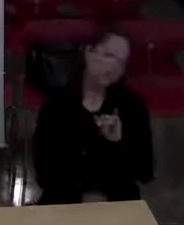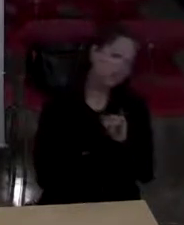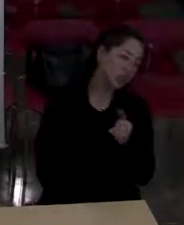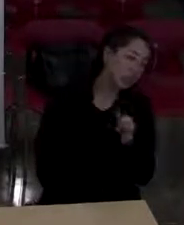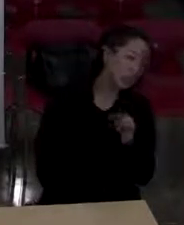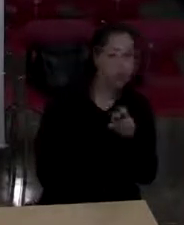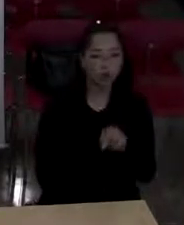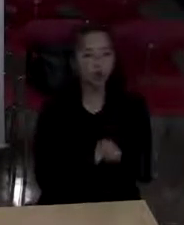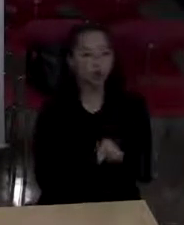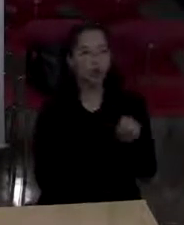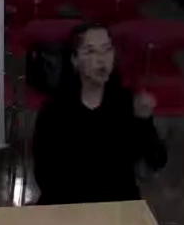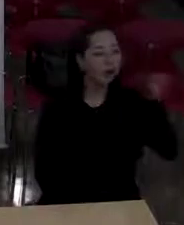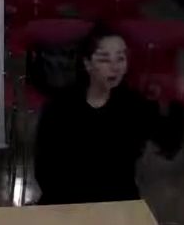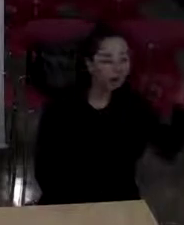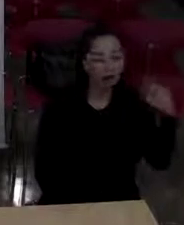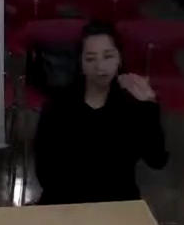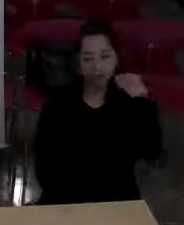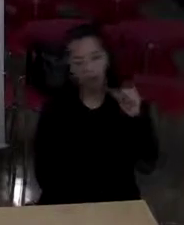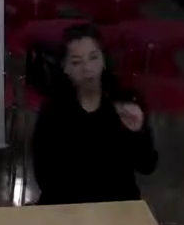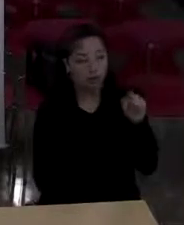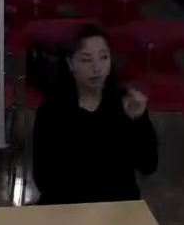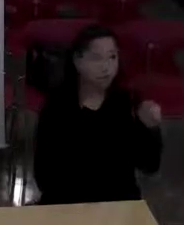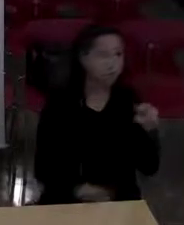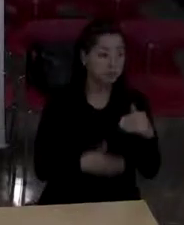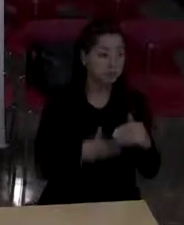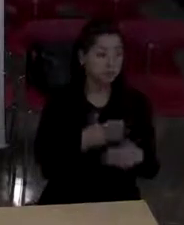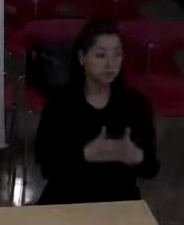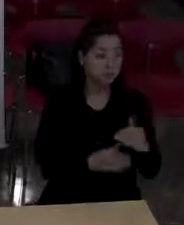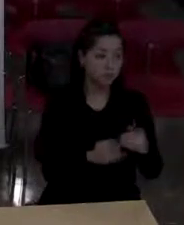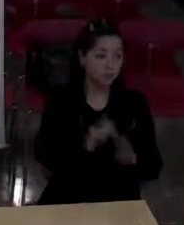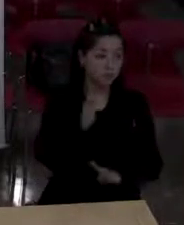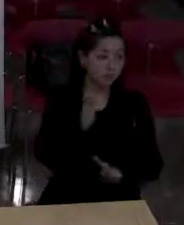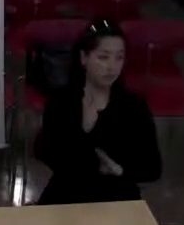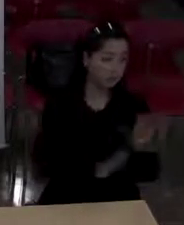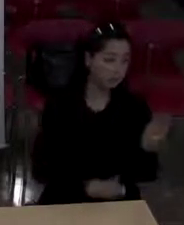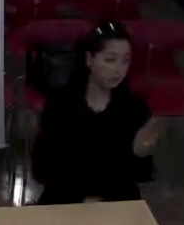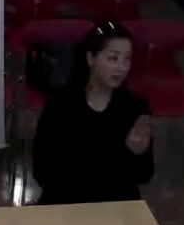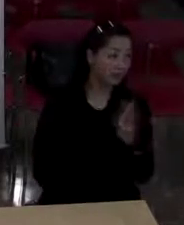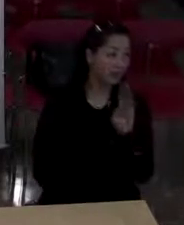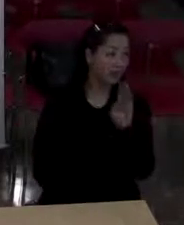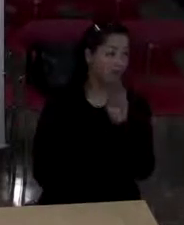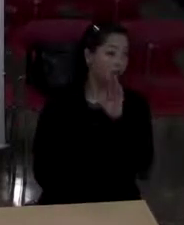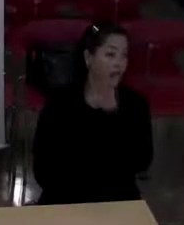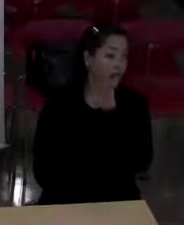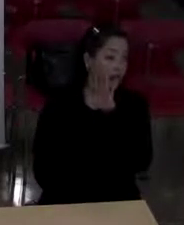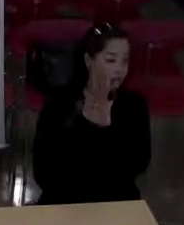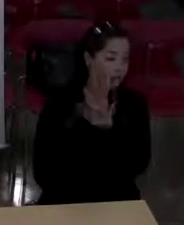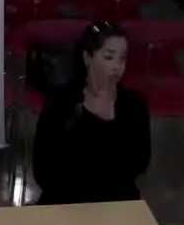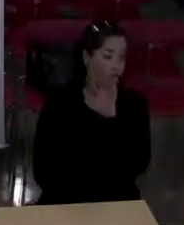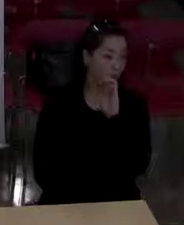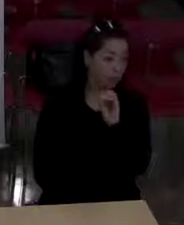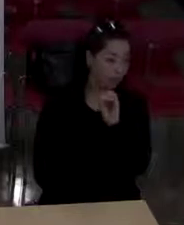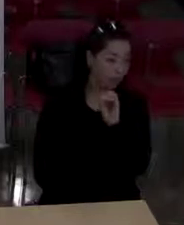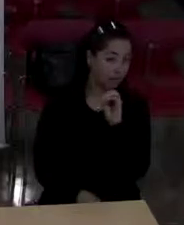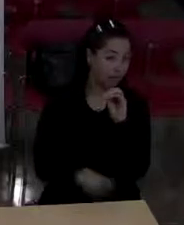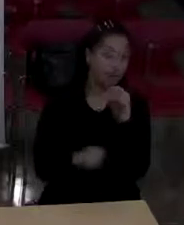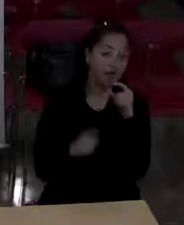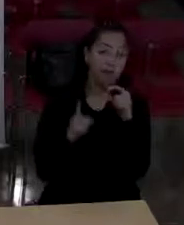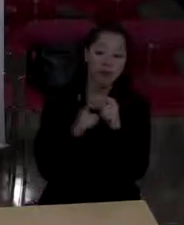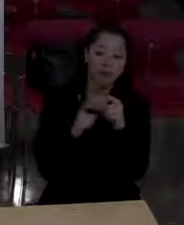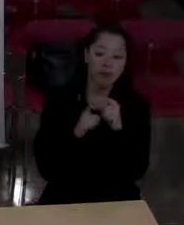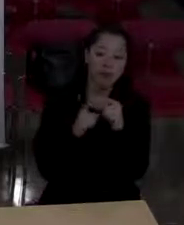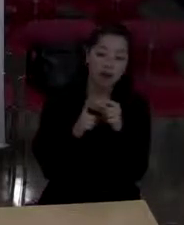A los 15 meses tiene una comprensión de 50 palabras y a los 2 años aproximadamente se da un logro importante en el desarrollo de